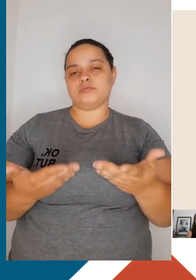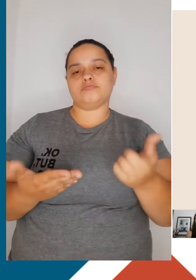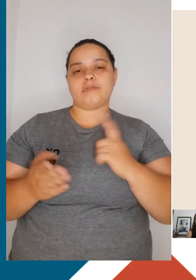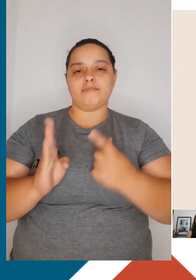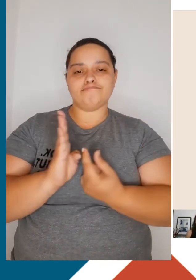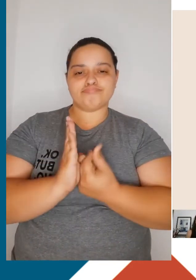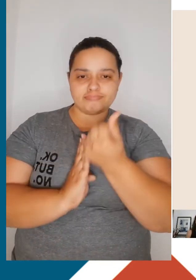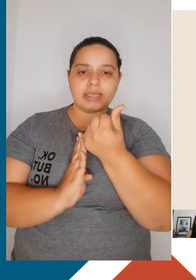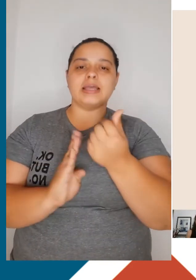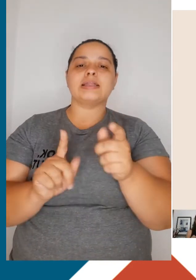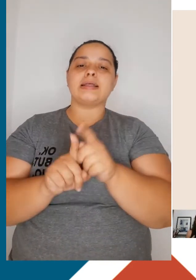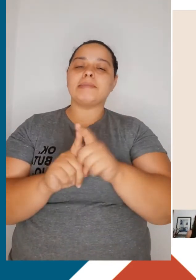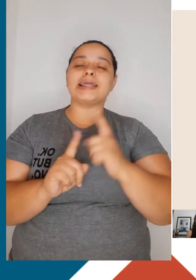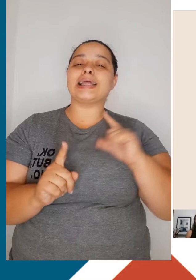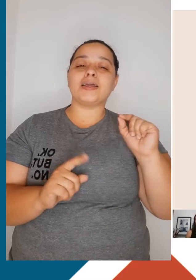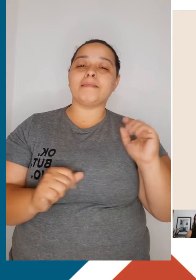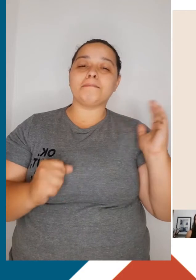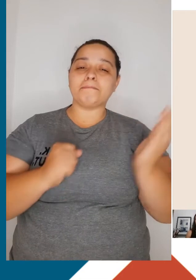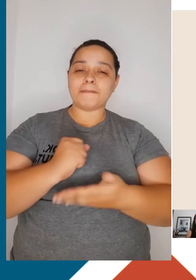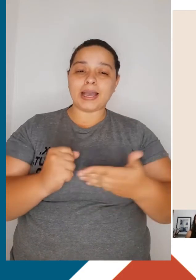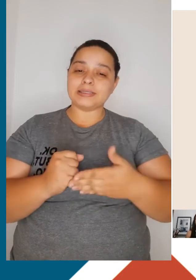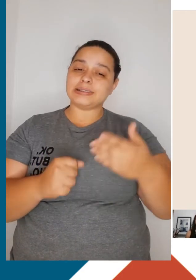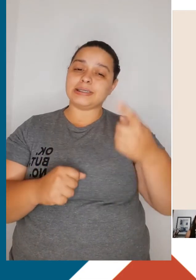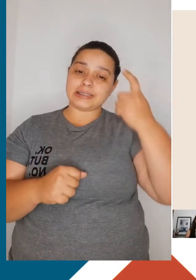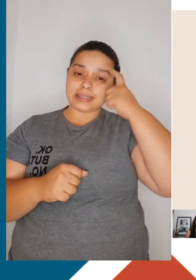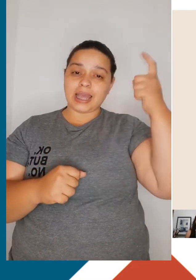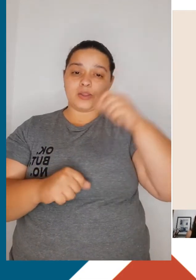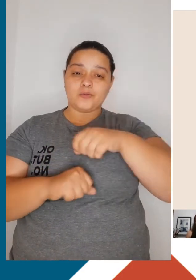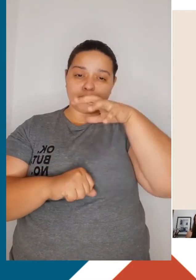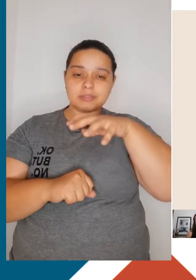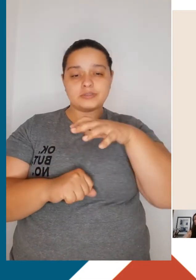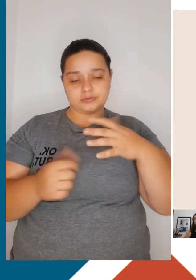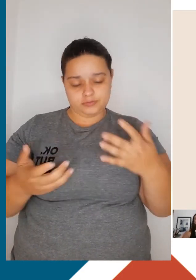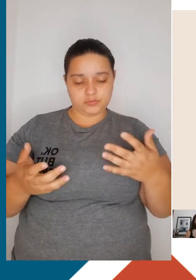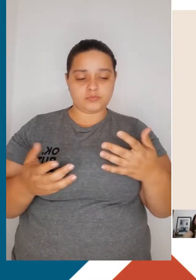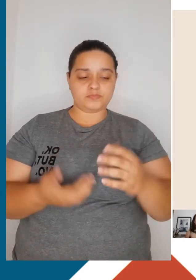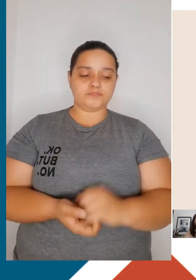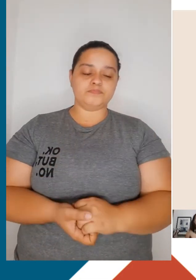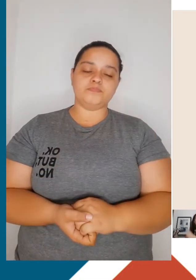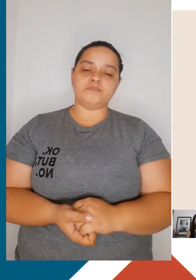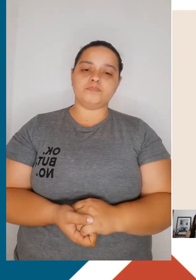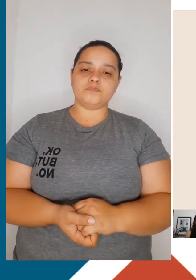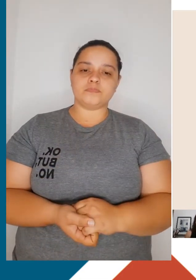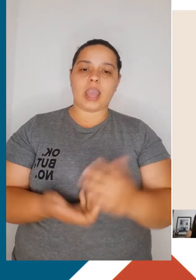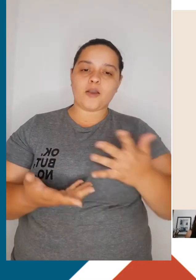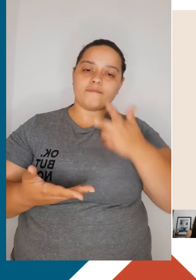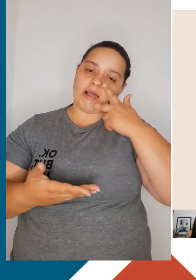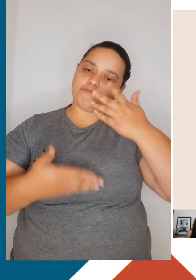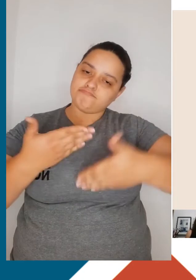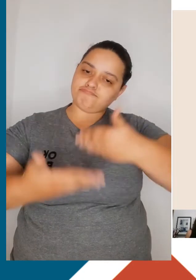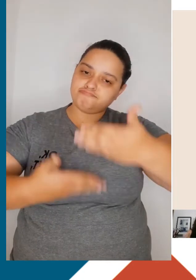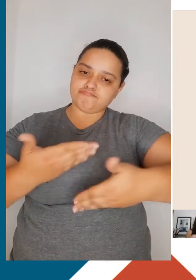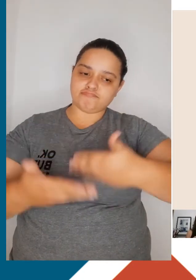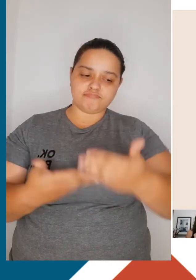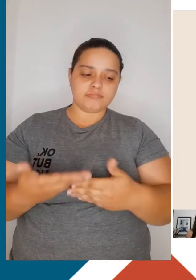revolução burguesa e ela tem como base aí as ideias do iluminismo, como a Sabina já falou e como a gente vai apontando para vocês ao longo do